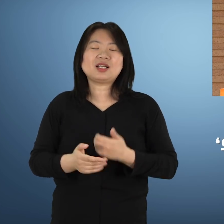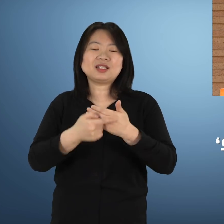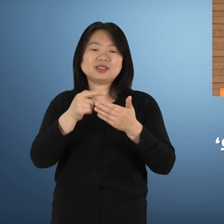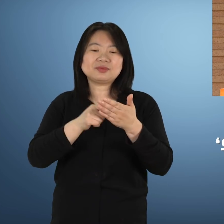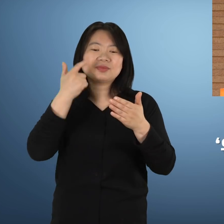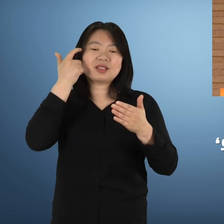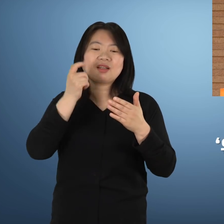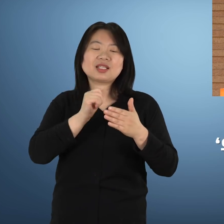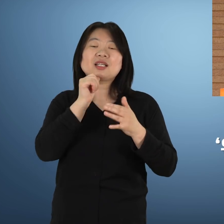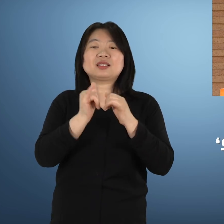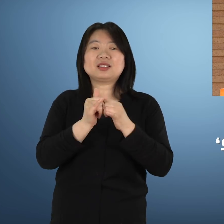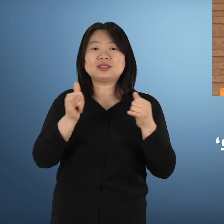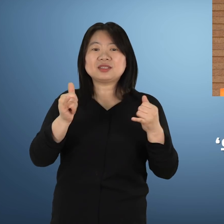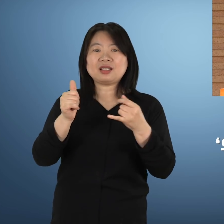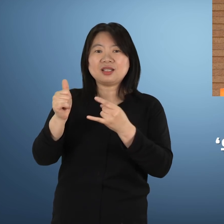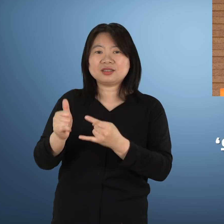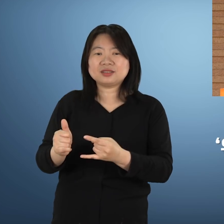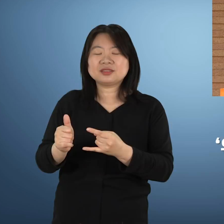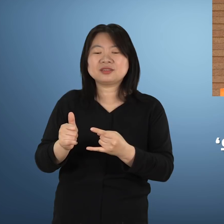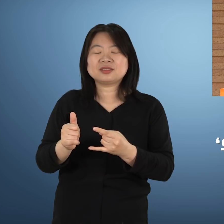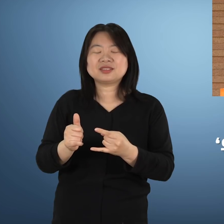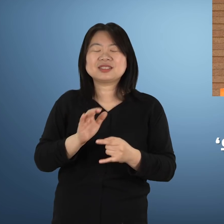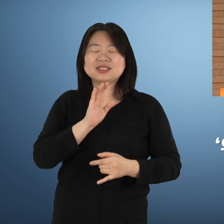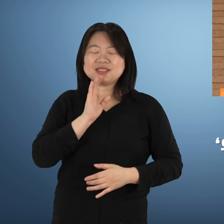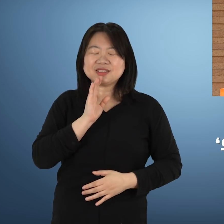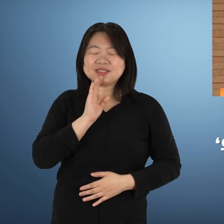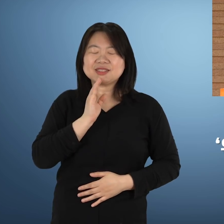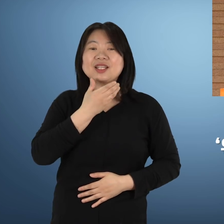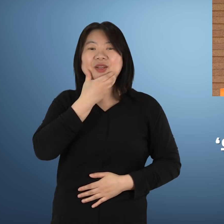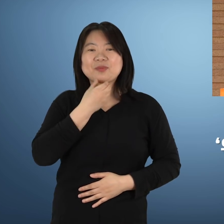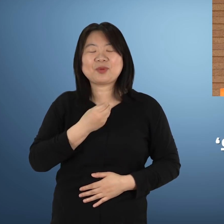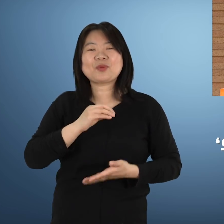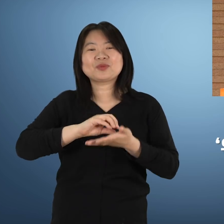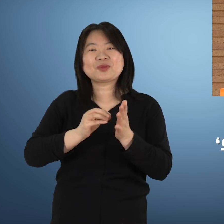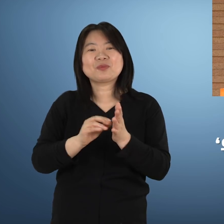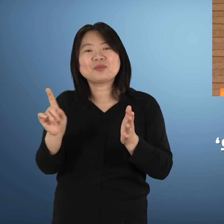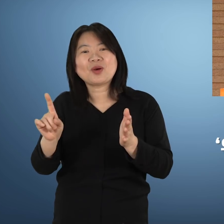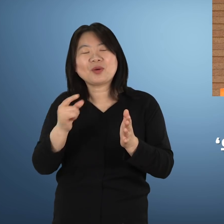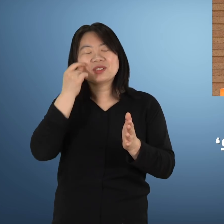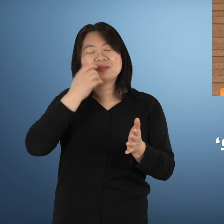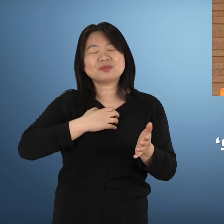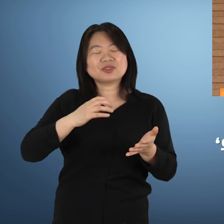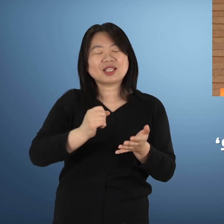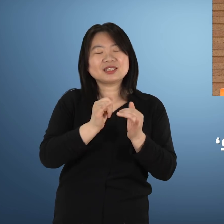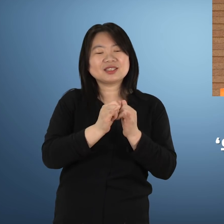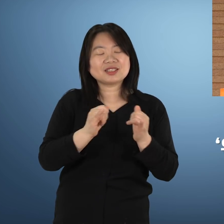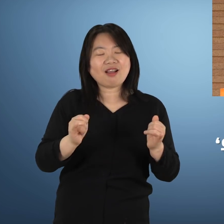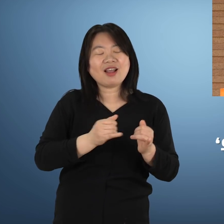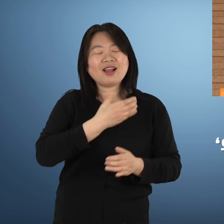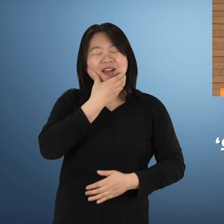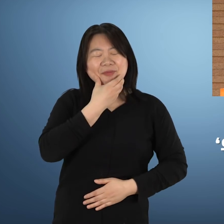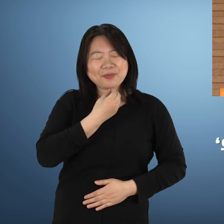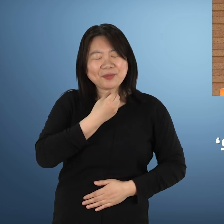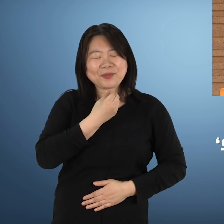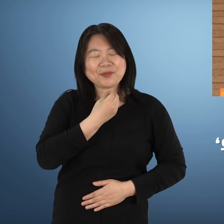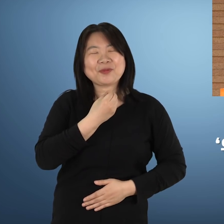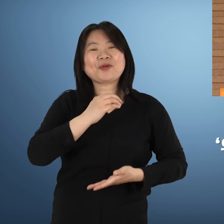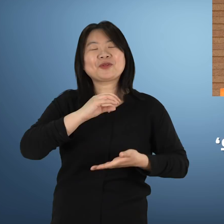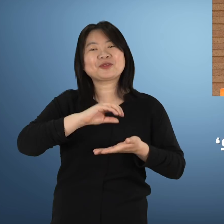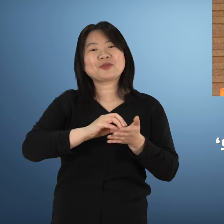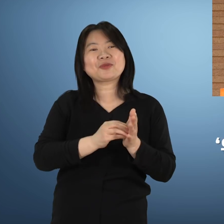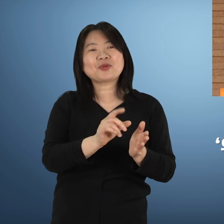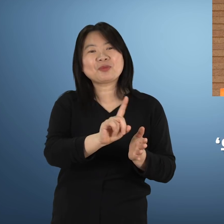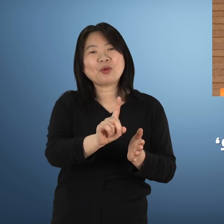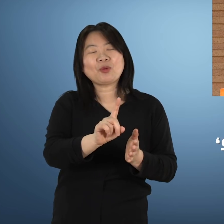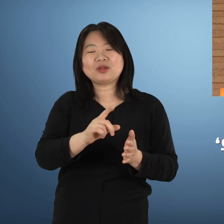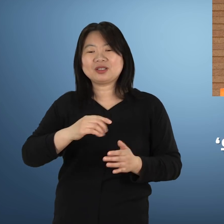심령이 가난한 자는 얼마나 행복한가? 슬픔을 가진 자는 얼마나 행복한가? 그